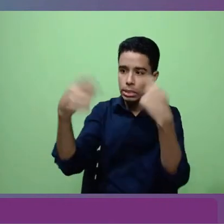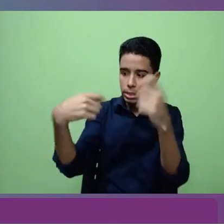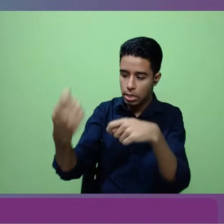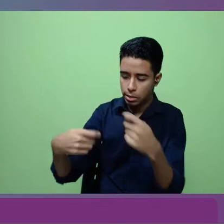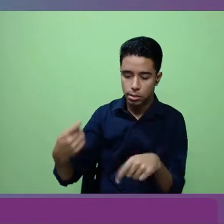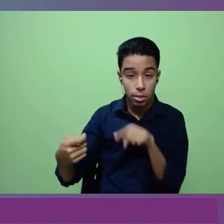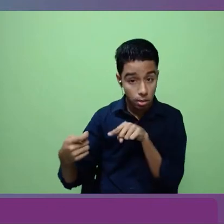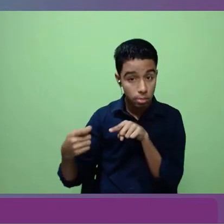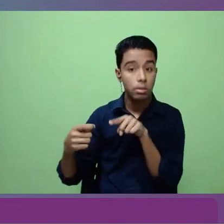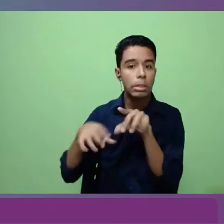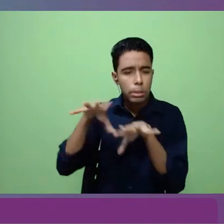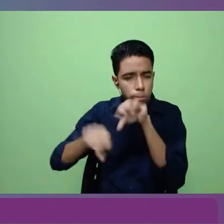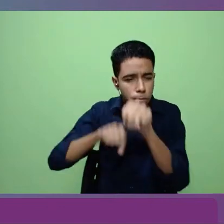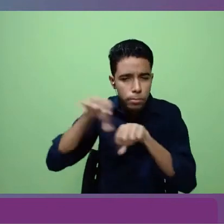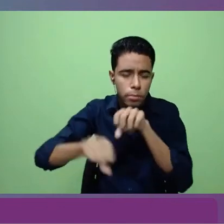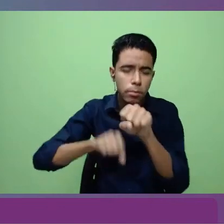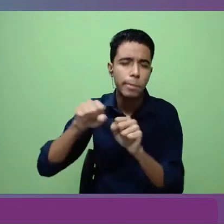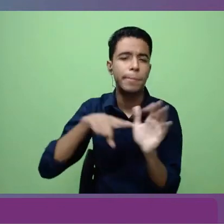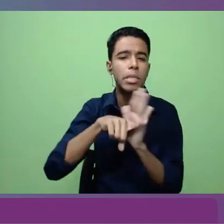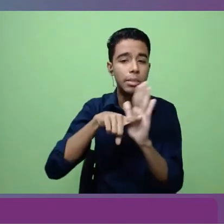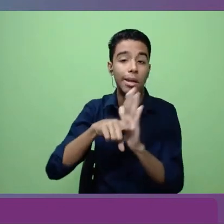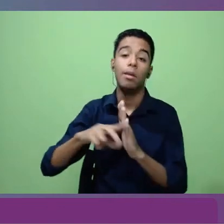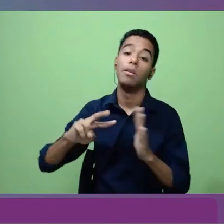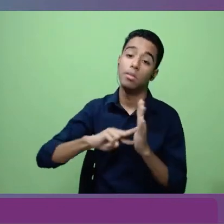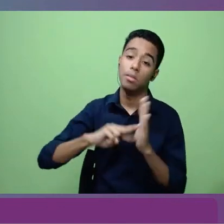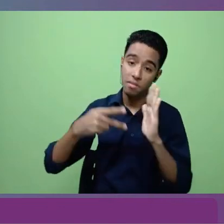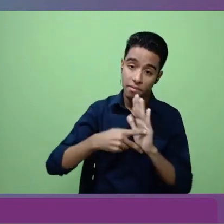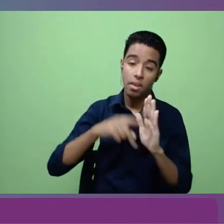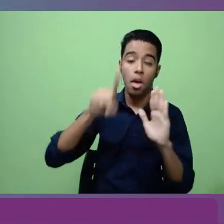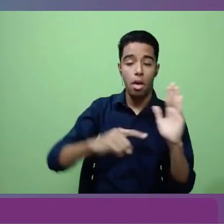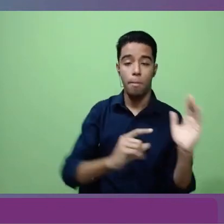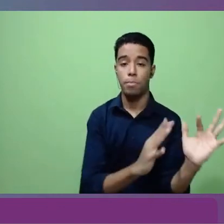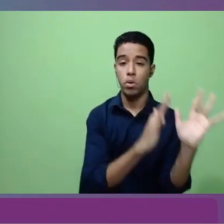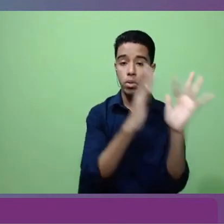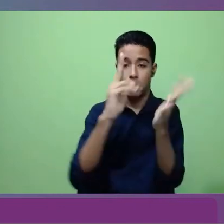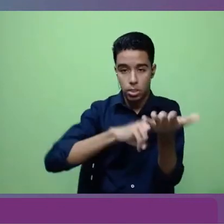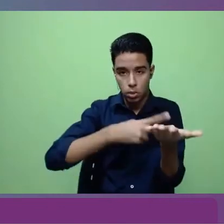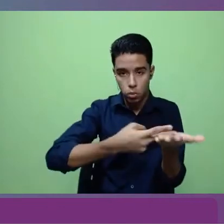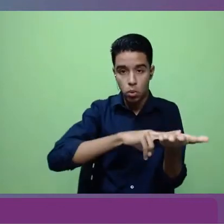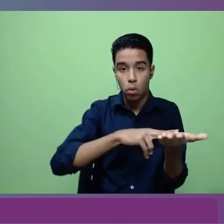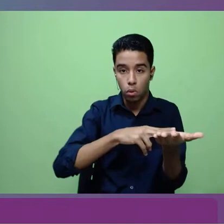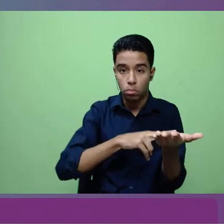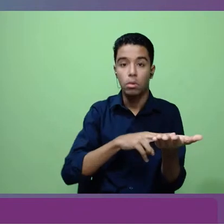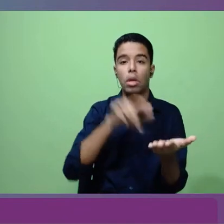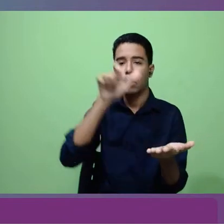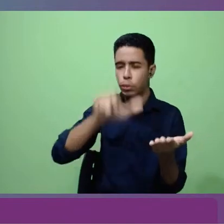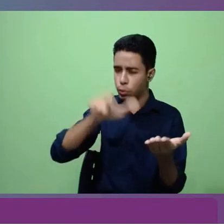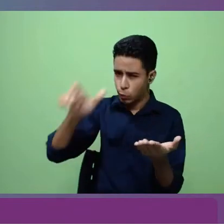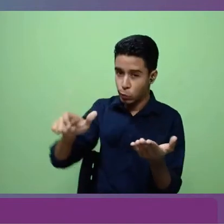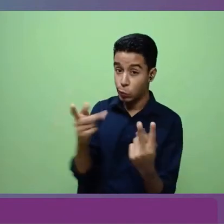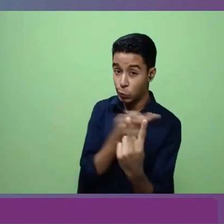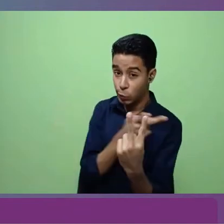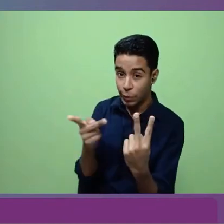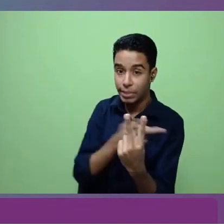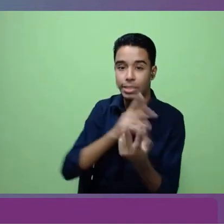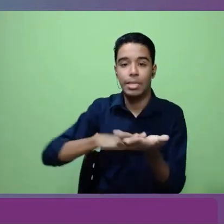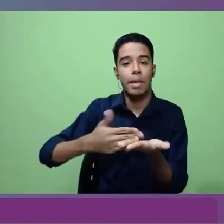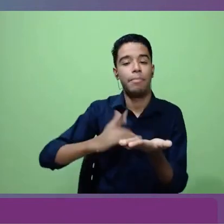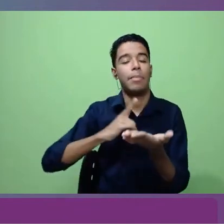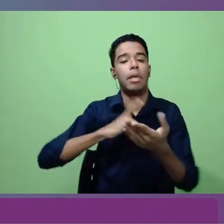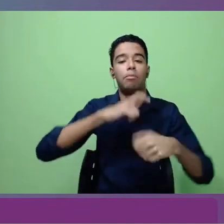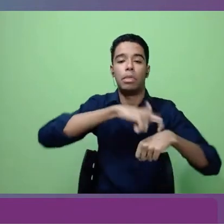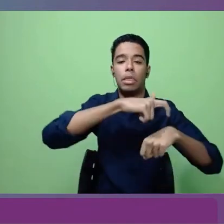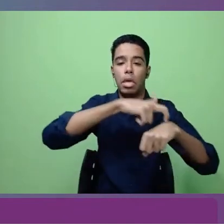tudo isso demonstra um processo tradutório. Então, eles tiveram tempo de análise, eles tiveram tempo para pensar as suas